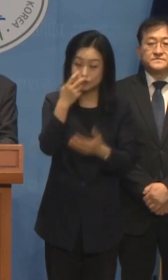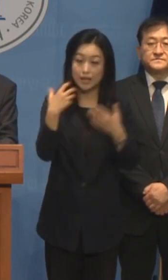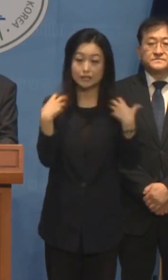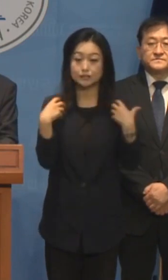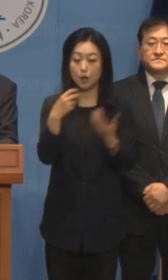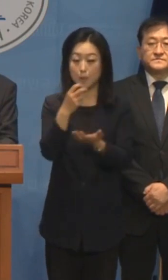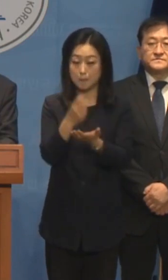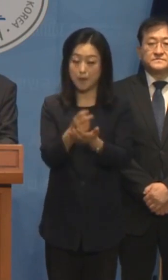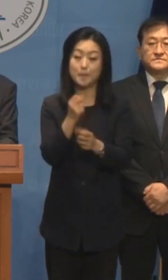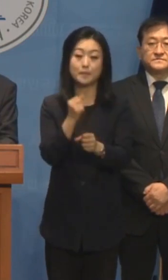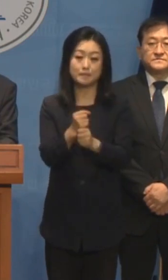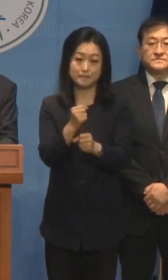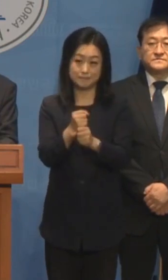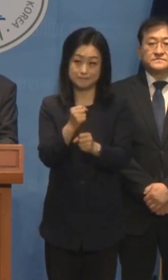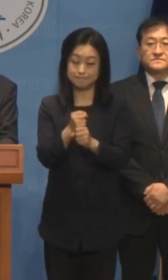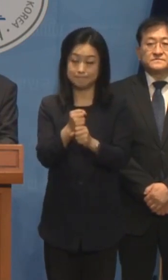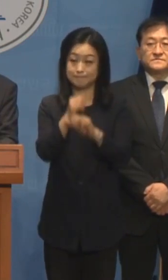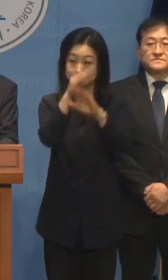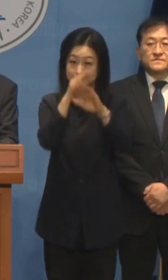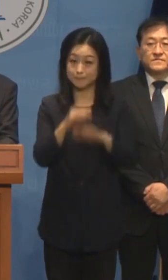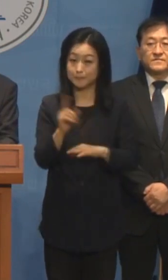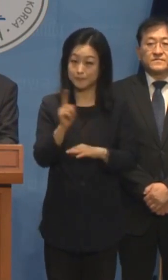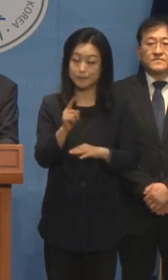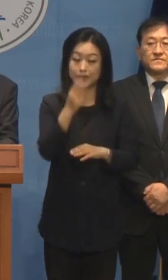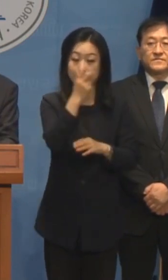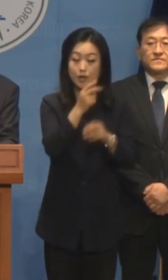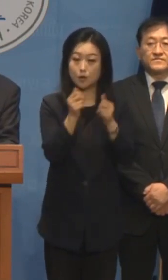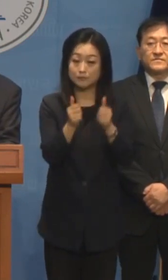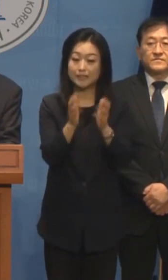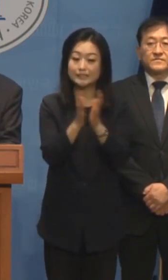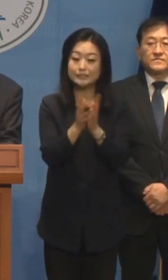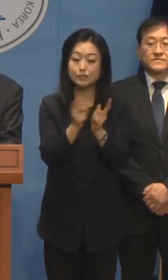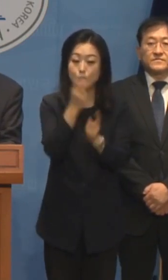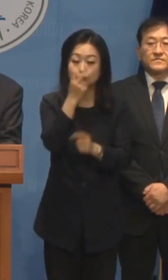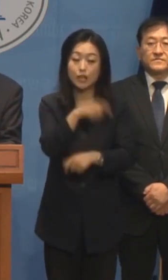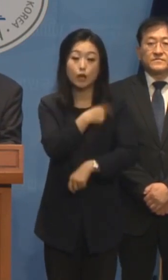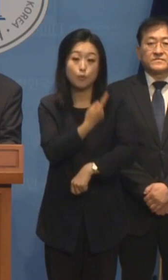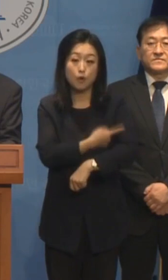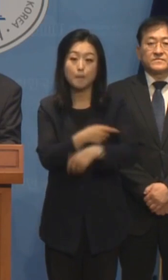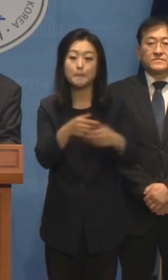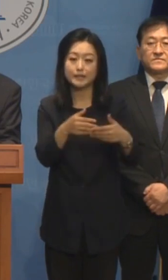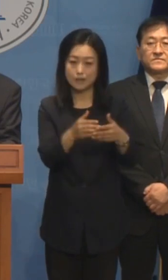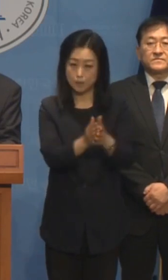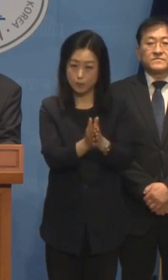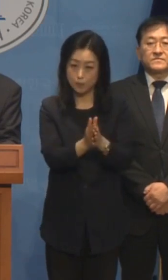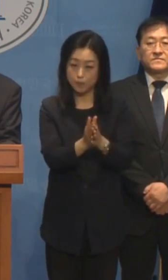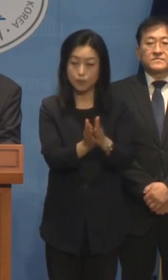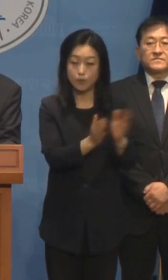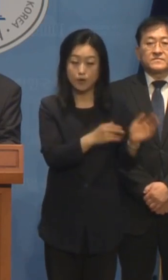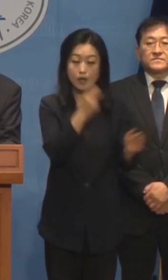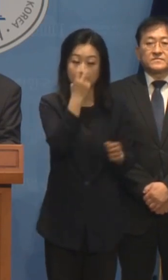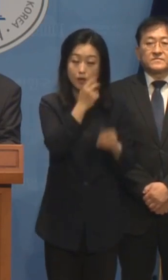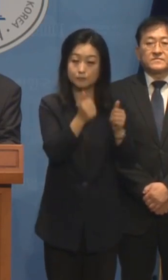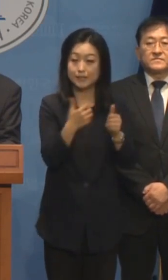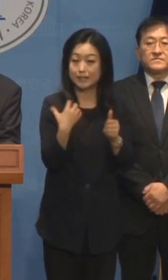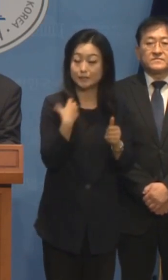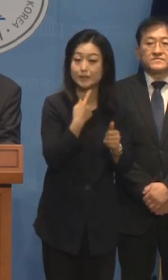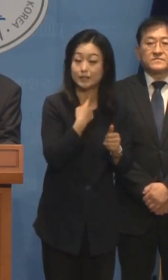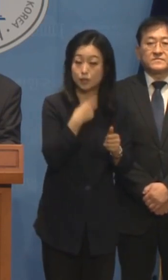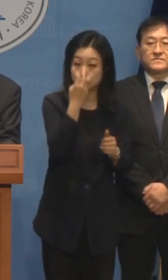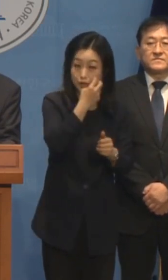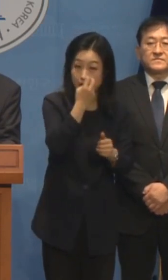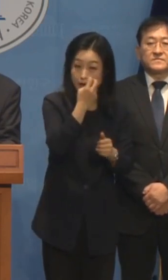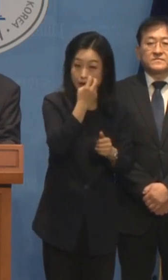중대범죄수사청법 제정안 간략하겠습니다. 검찰의 직접 수사권을 폐지하고 검찰이 담당하던